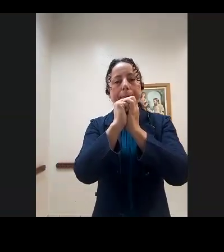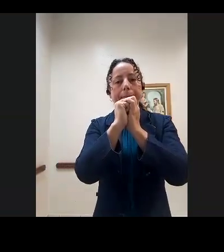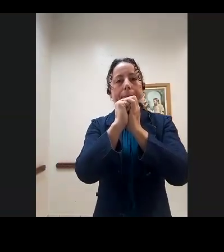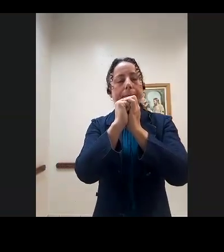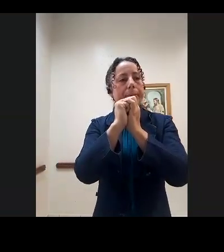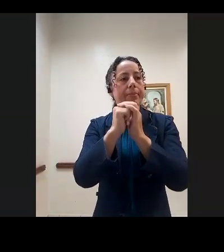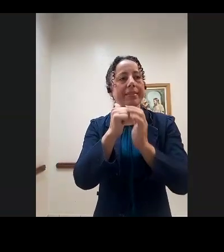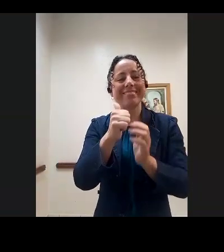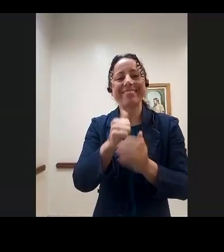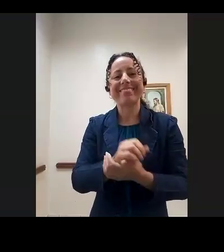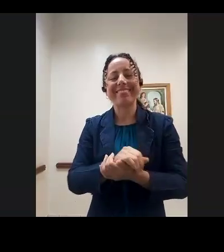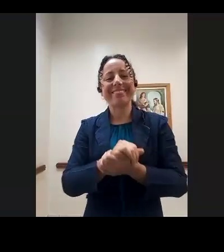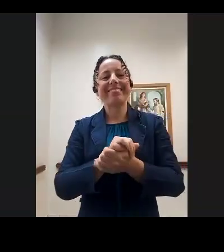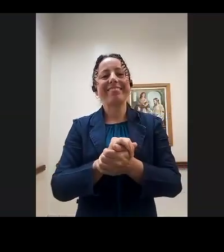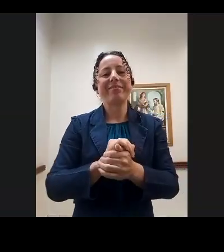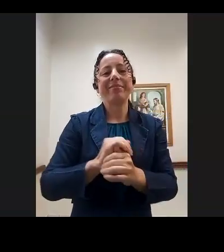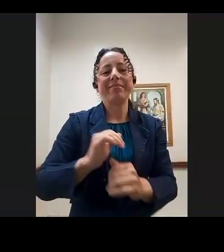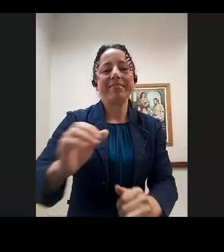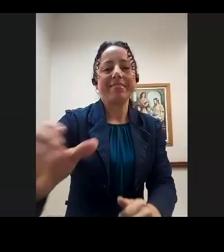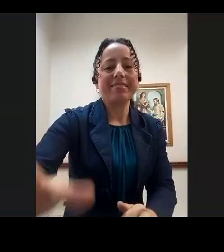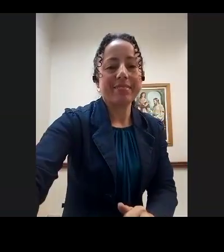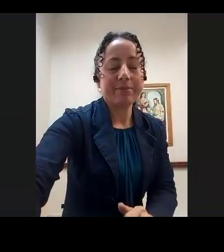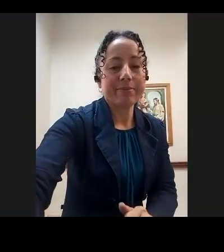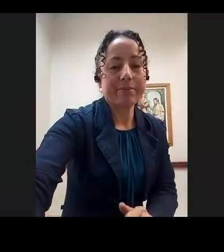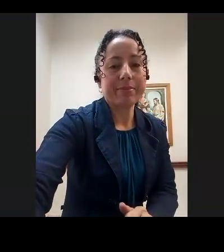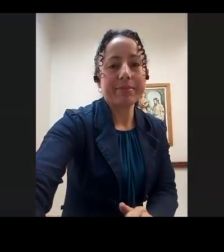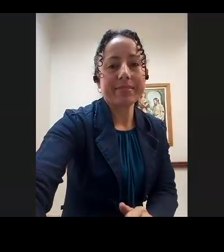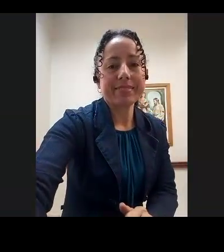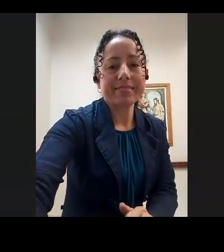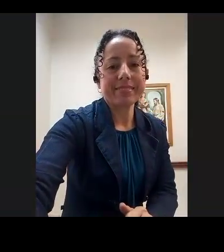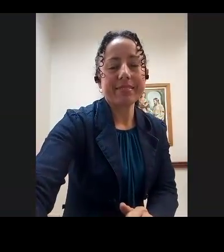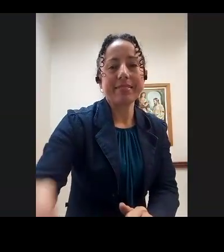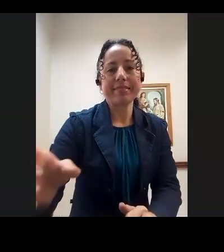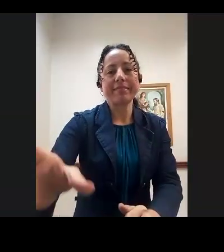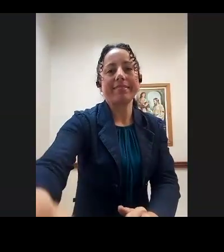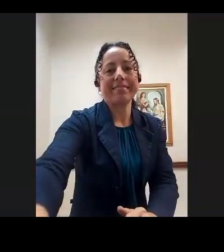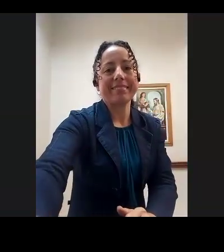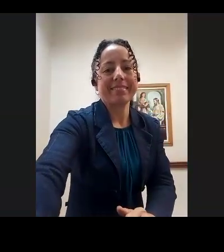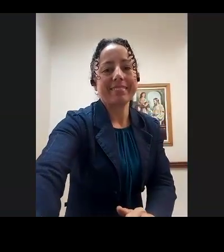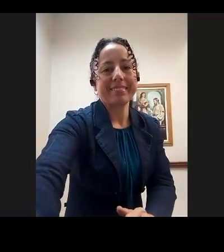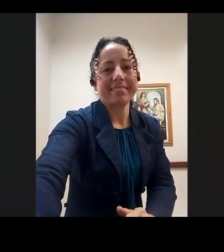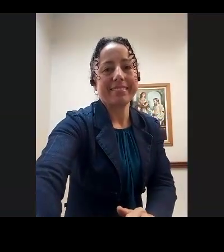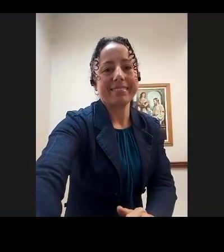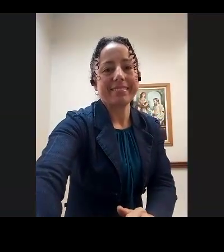assim. A gente pode falar depois, então, da reunião? Sim, eu vou. Tá bom, professor. Valeu. Combinado.